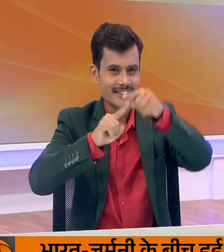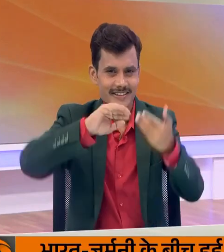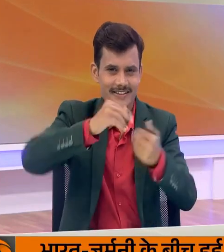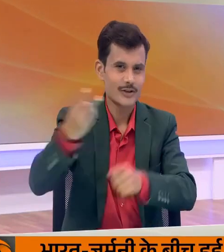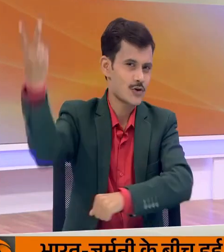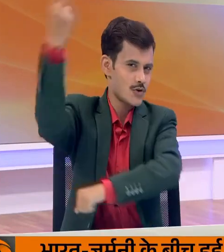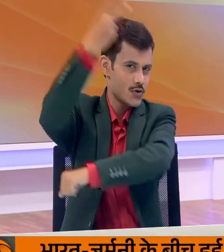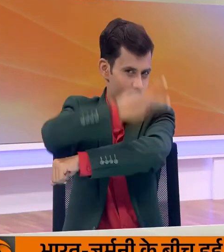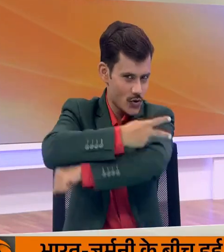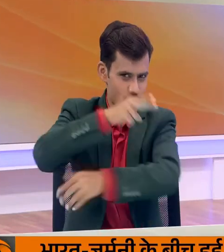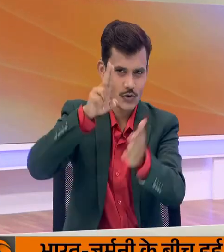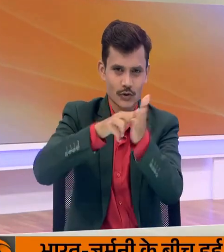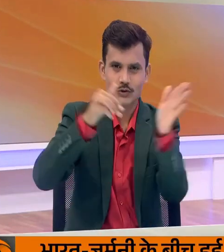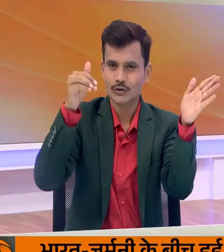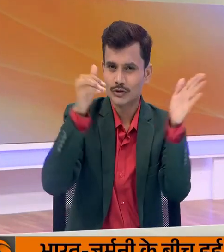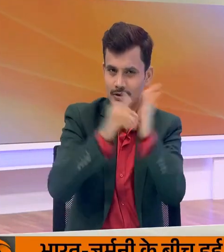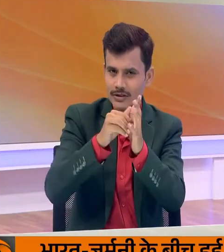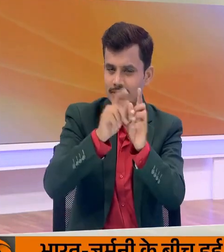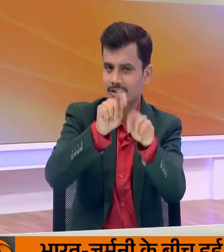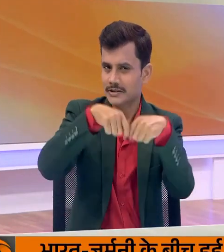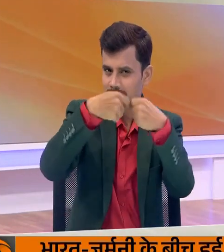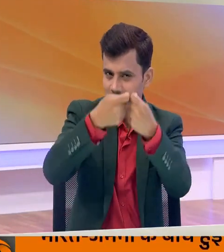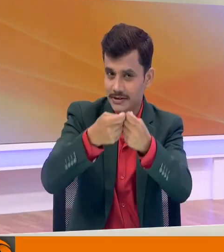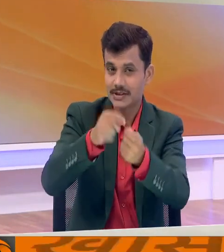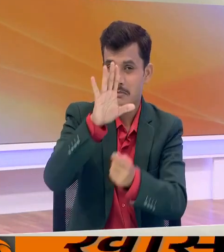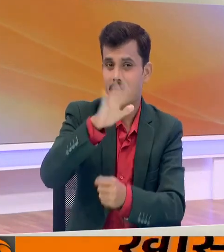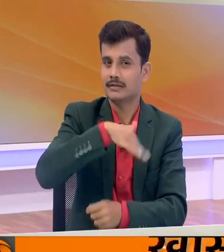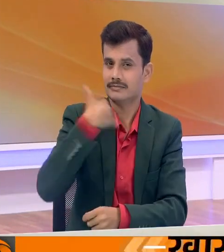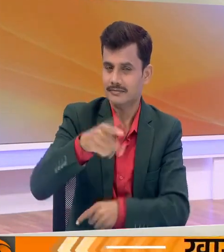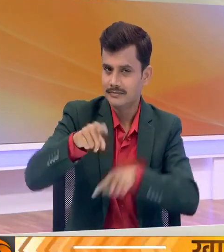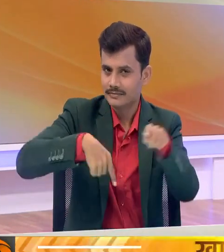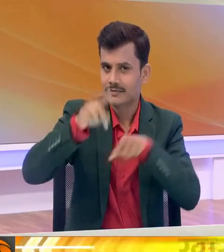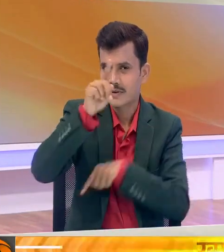मिलने तक 5 विकेट के नुकसान पर 187 रन बना लिए हैं। न्यूजीलैंड को पहला झटका